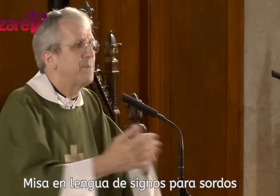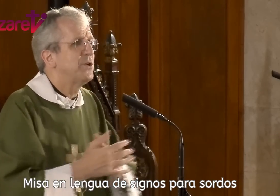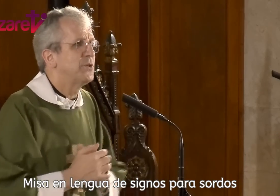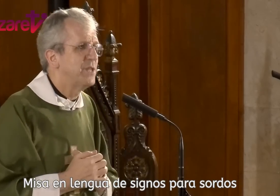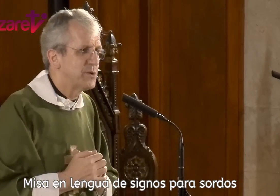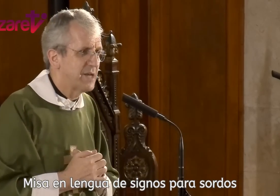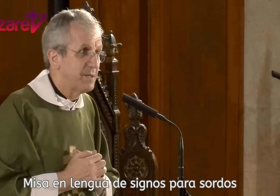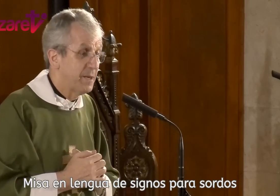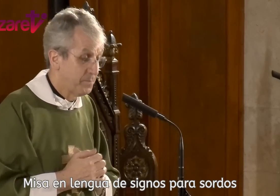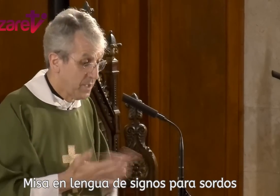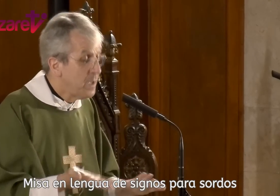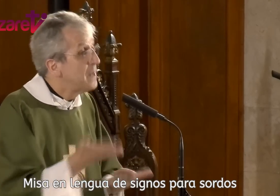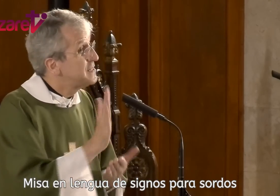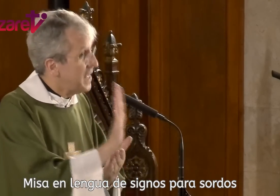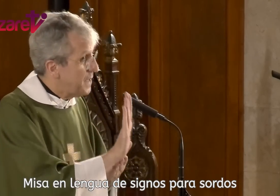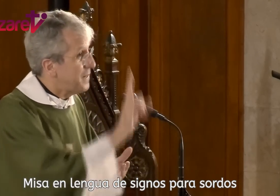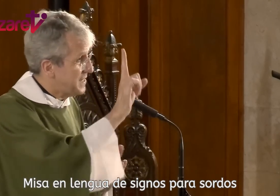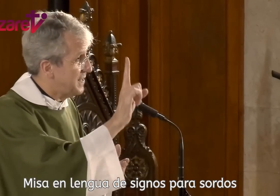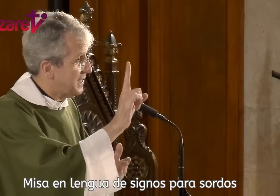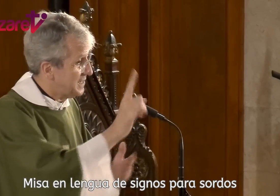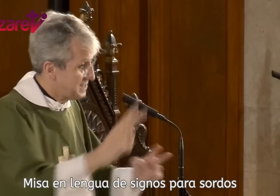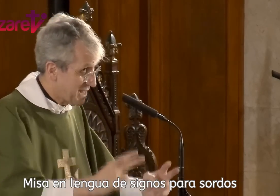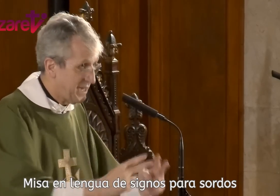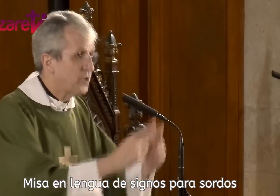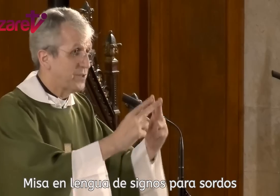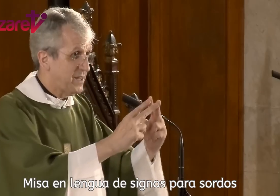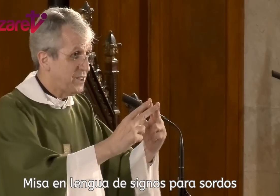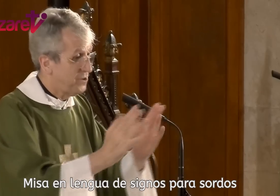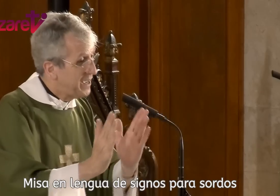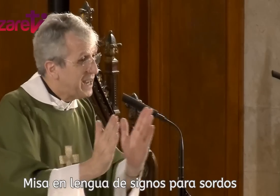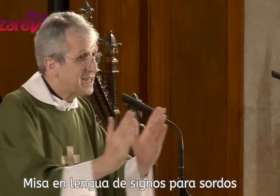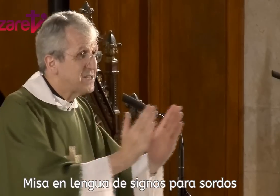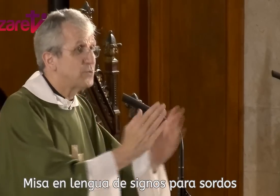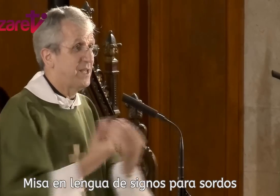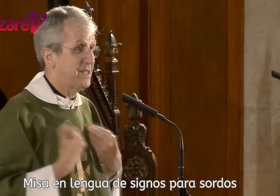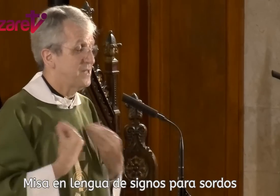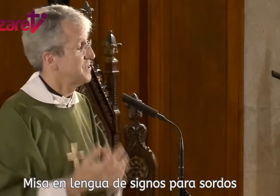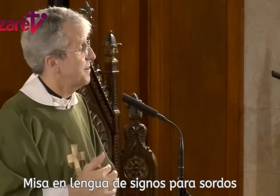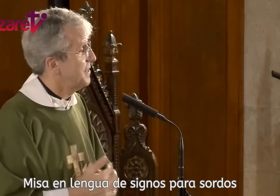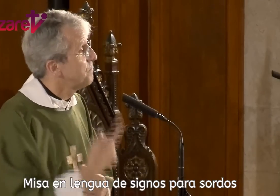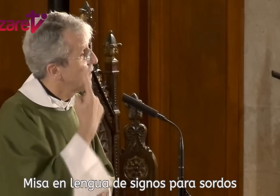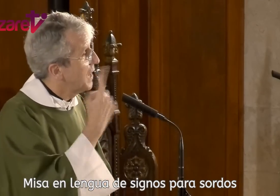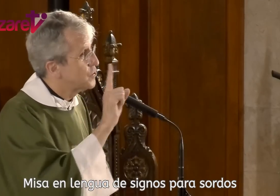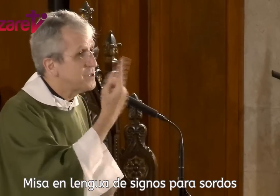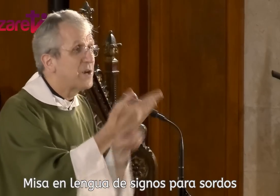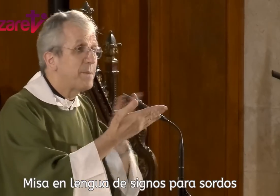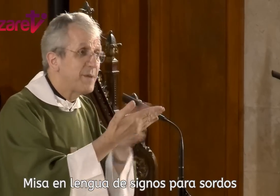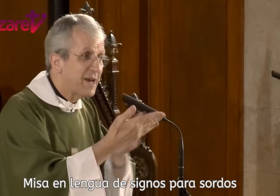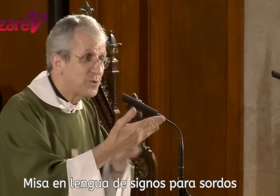camino de nuestra vida. Se hace presente, se hace el encontradizo en las circunstancias de nuestra vida. Hemos visto en la primera lectura